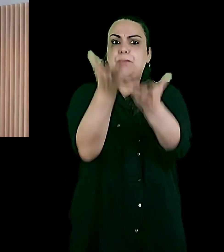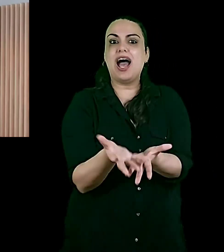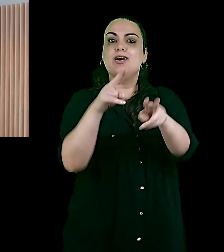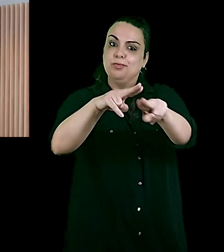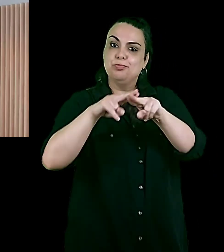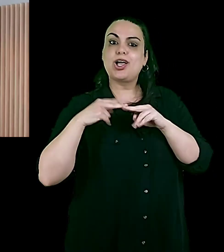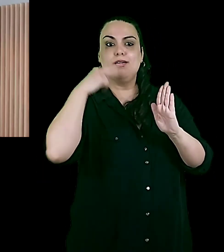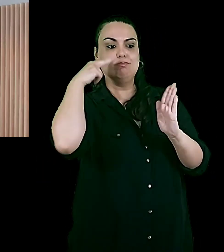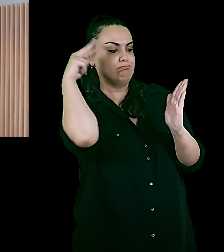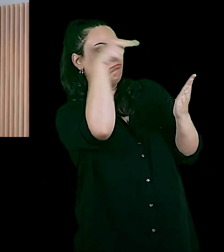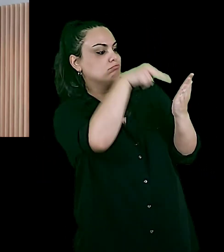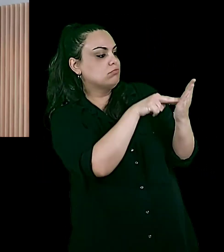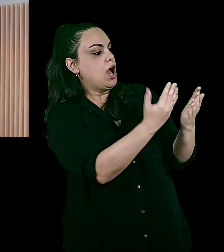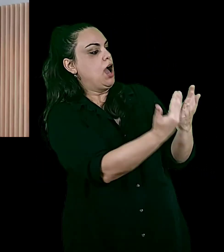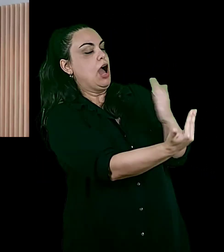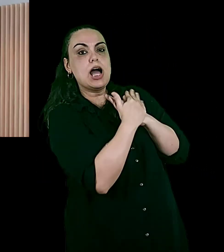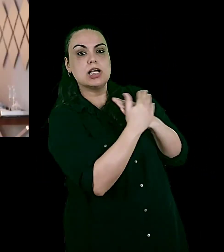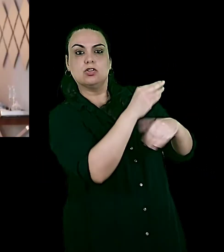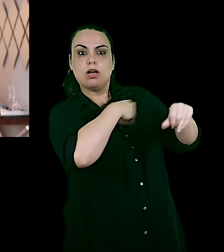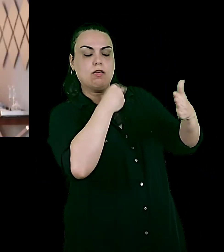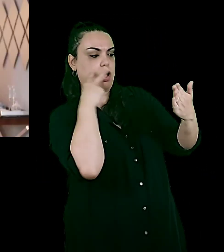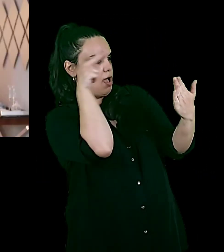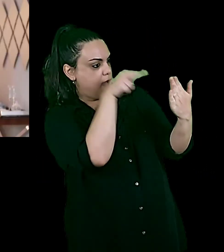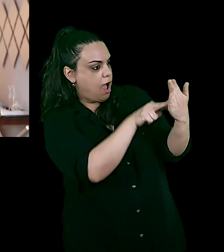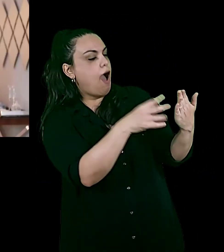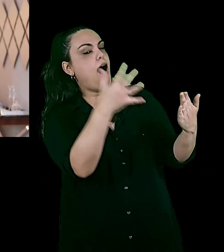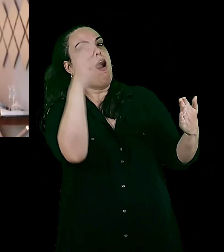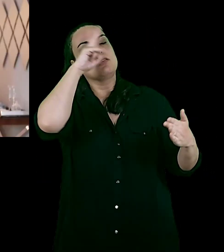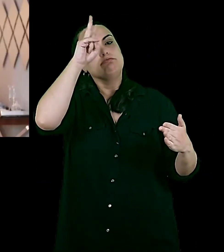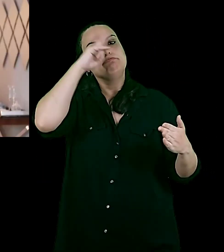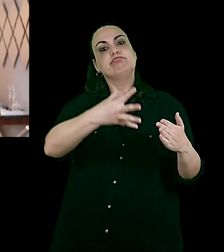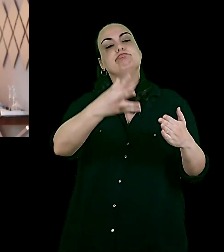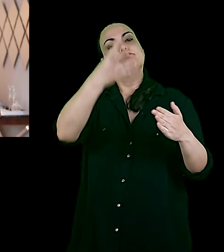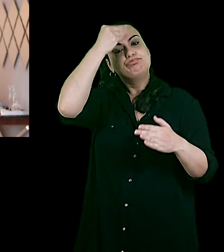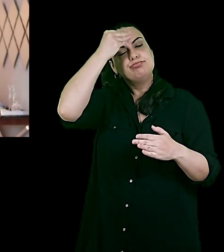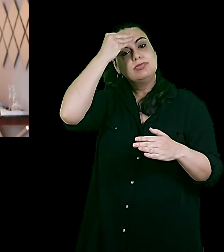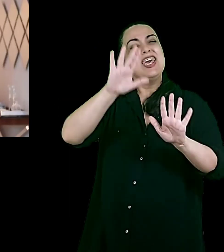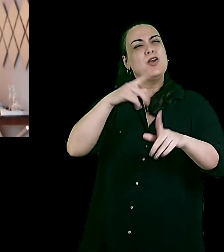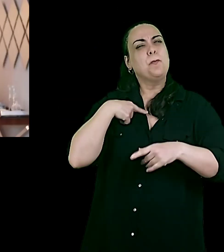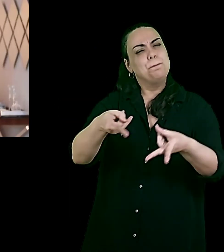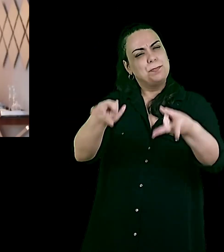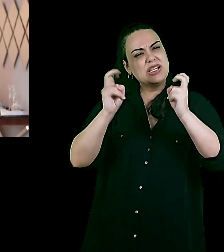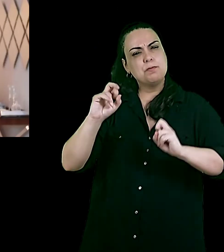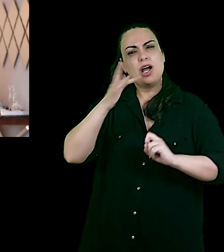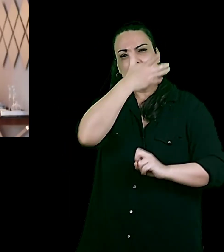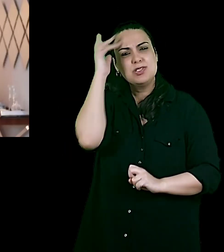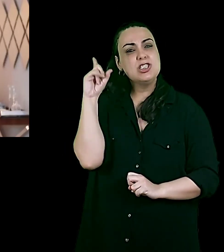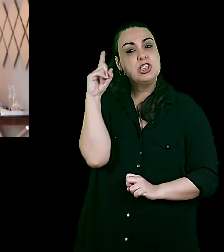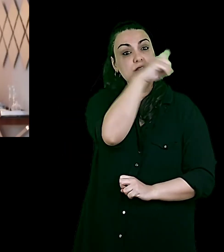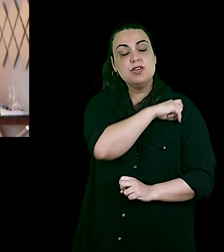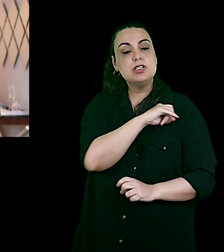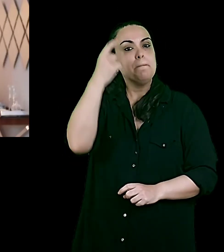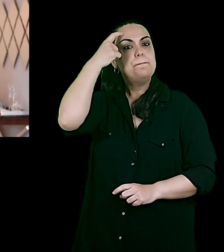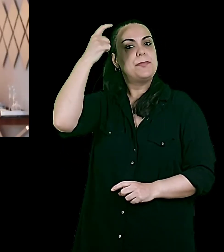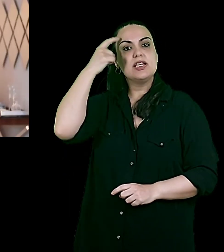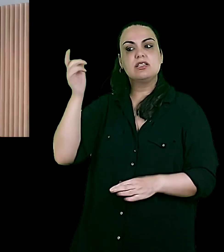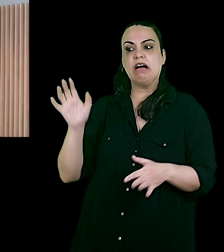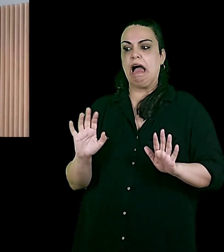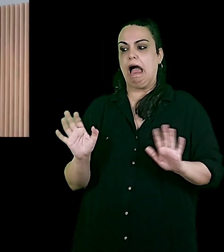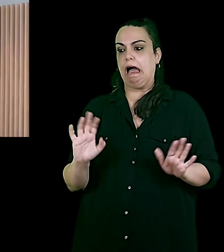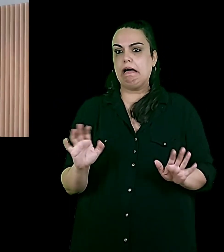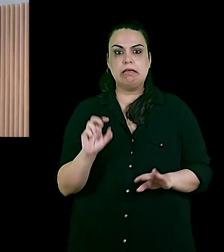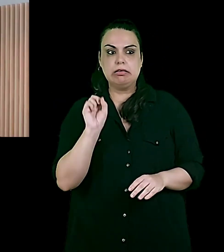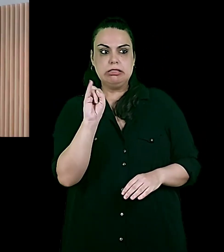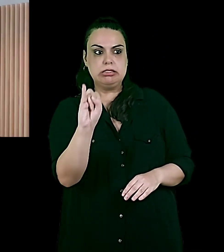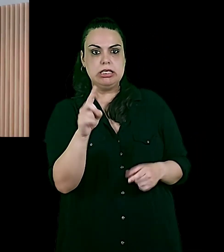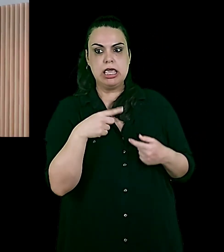coração, na minha alma, confiou ao meu espírito. E eu percebo, ao longo do tempo, uma dificuldade muito grande nas pessoas. Elas acham que